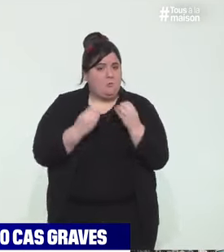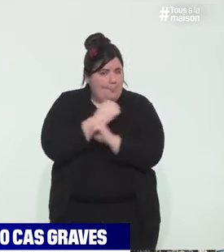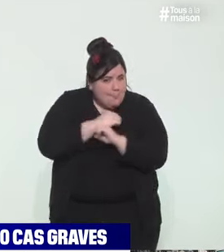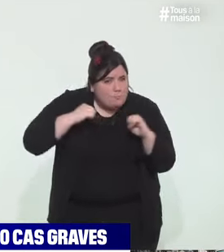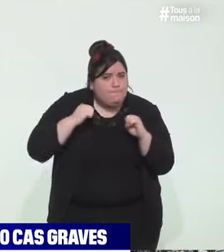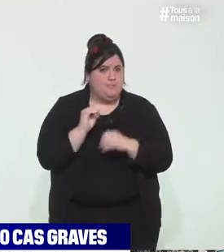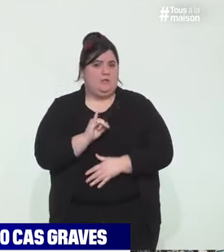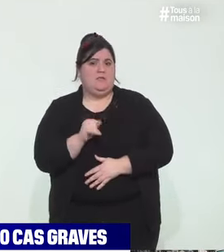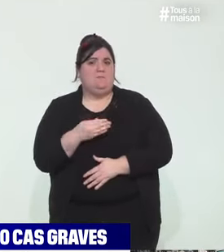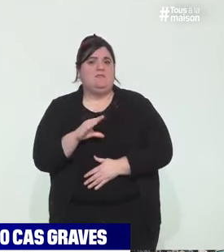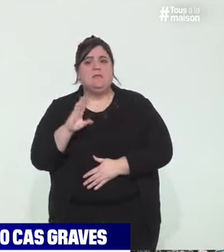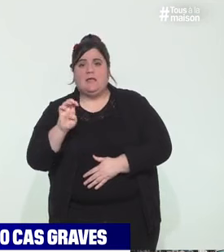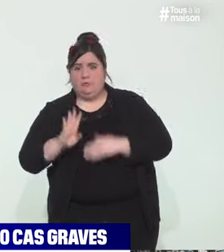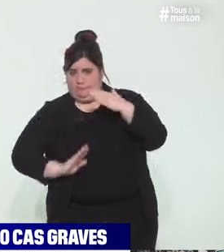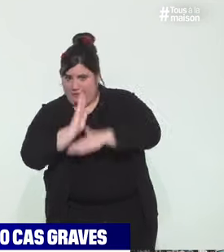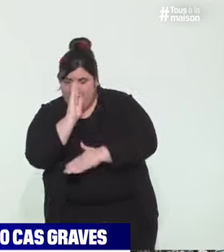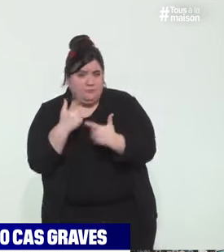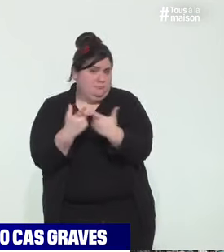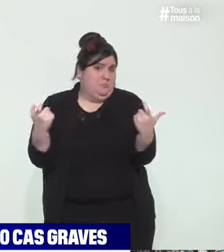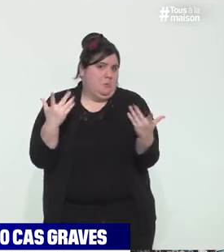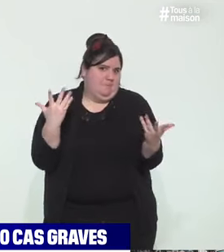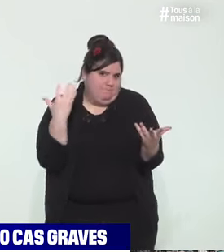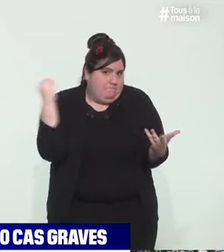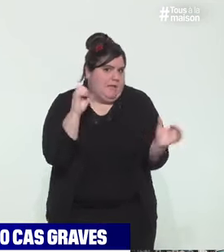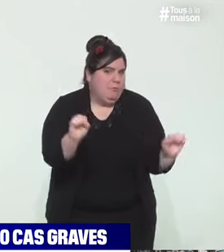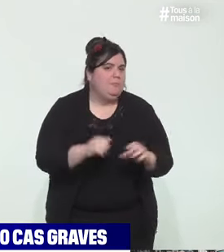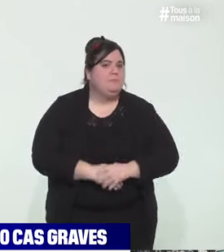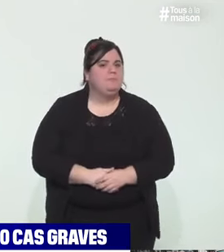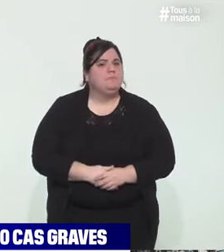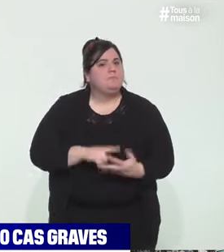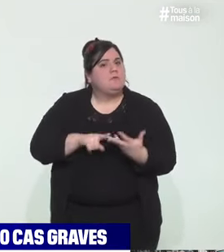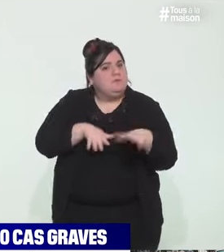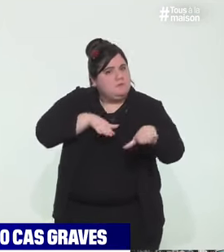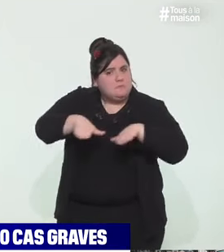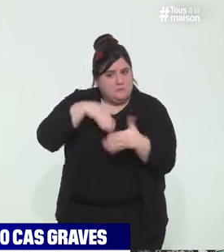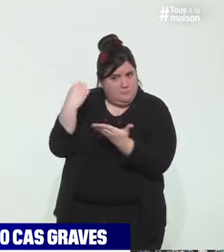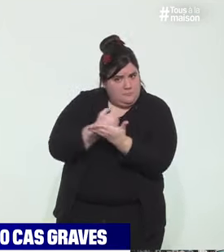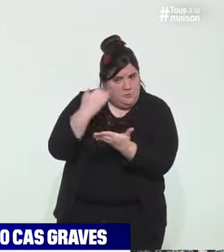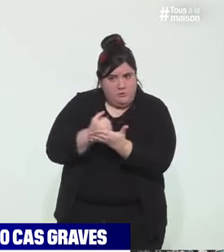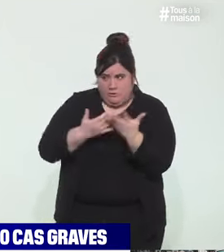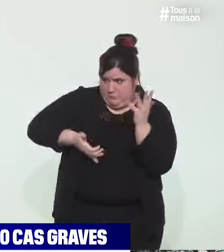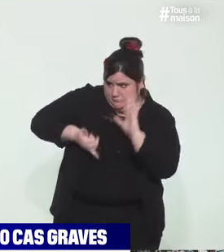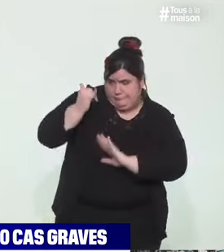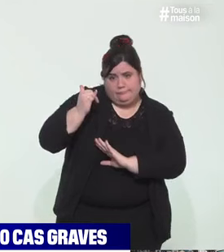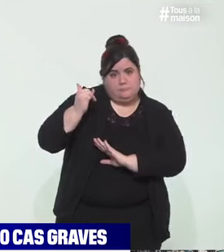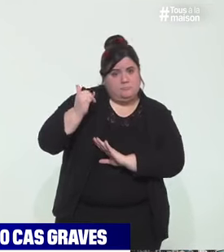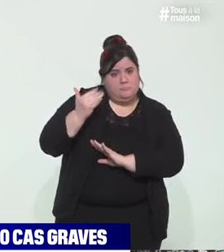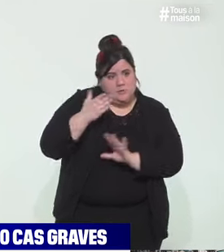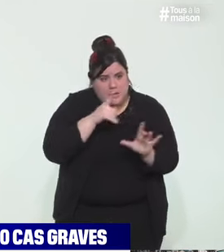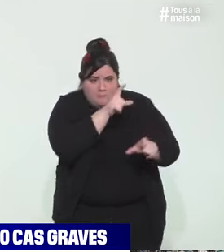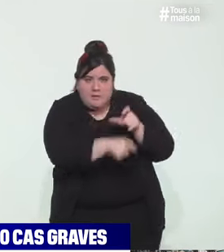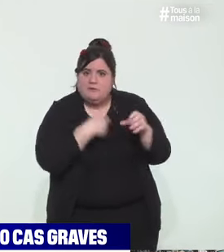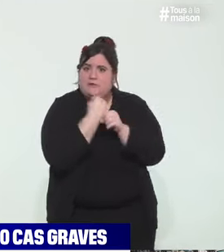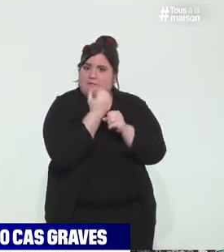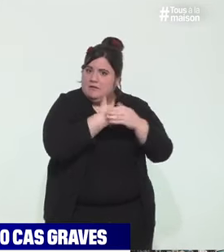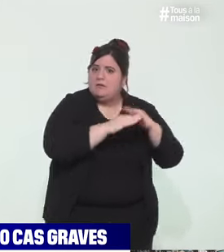faire une infection grave. Nous avons aussi un système de recueil de données volontaires de personnel des EHPAD